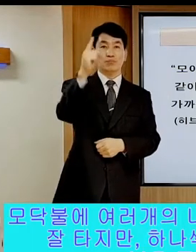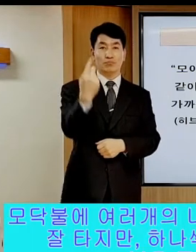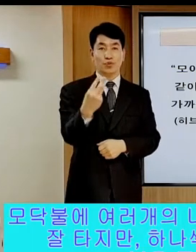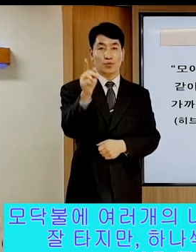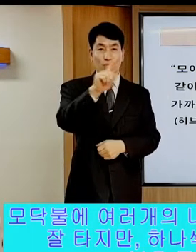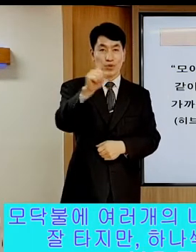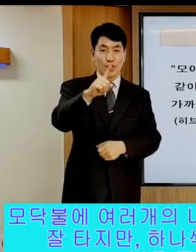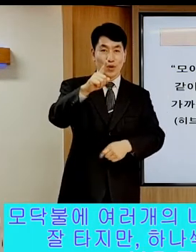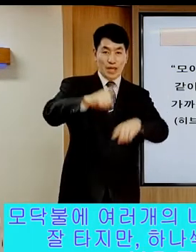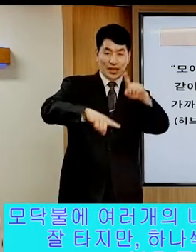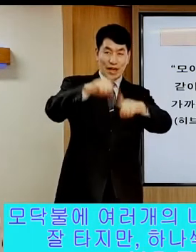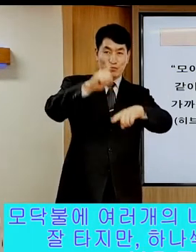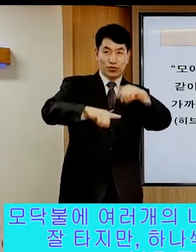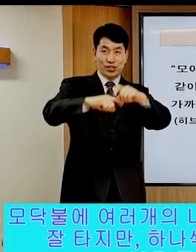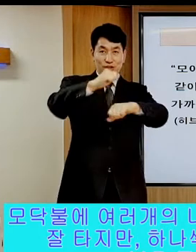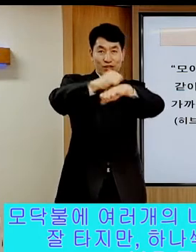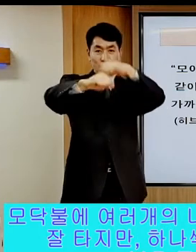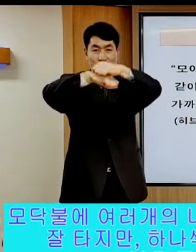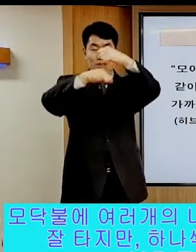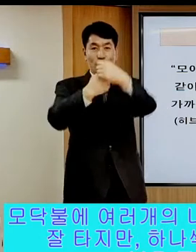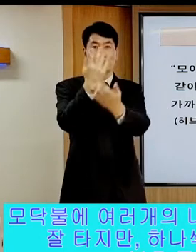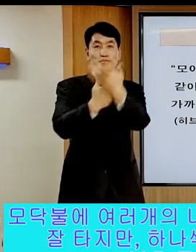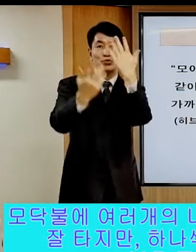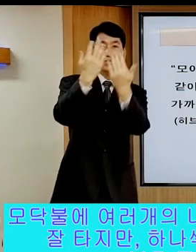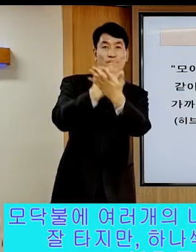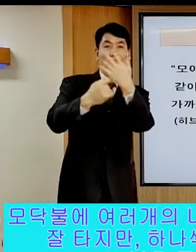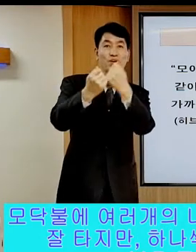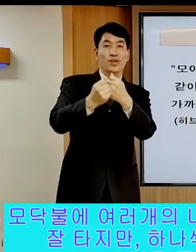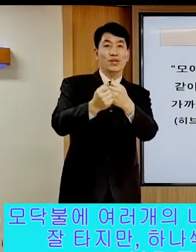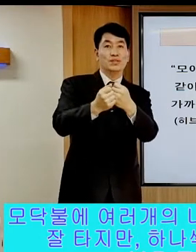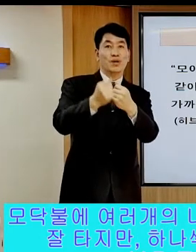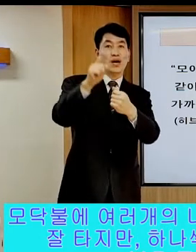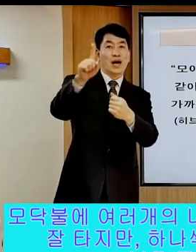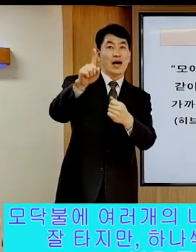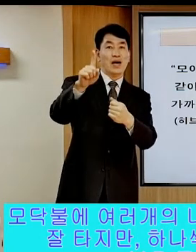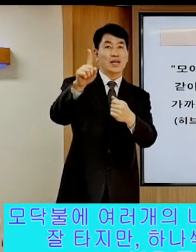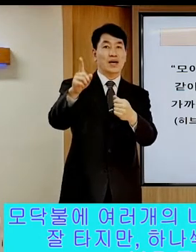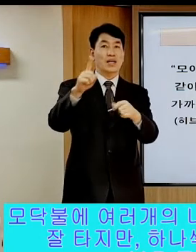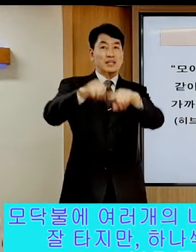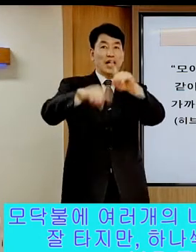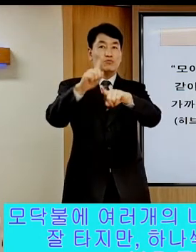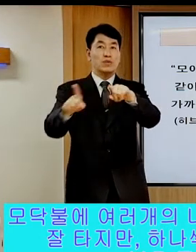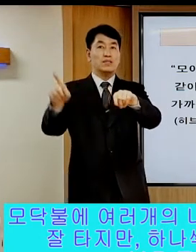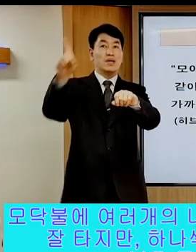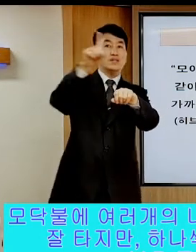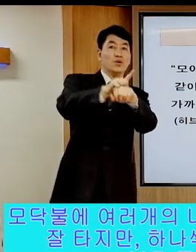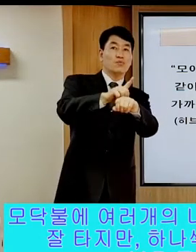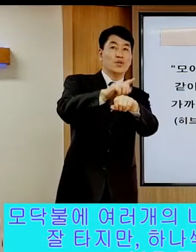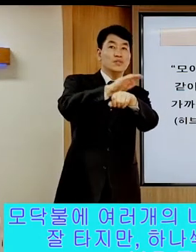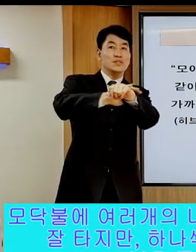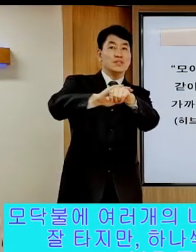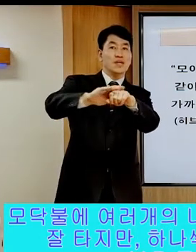모닥불 뭐죠? 나무로 해서 쌓아서 불 피우는 거. 그래서 나무 하나 넣으면